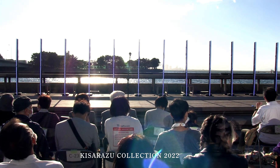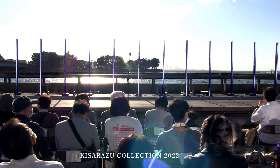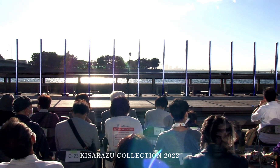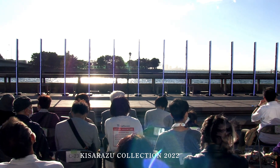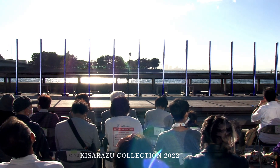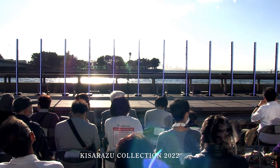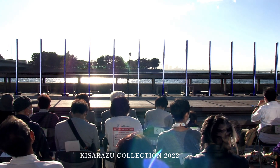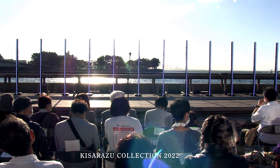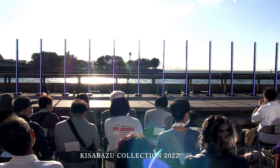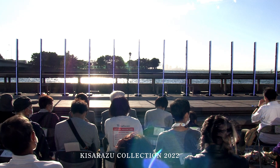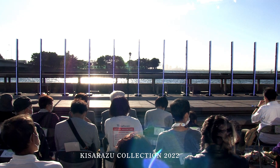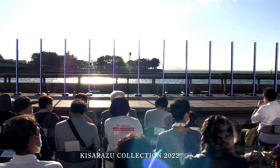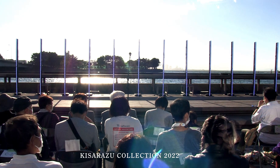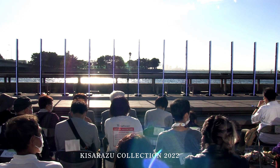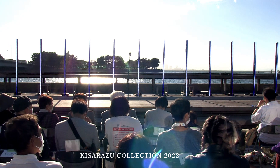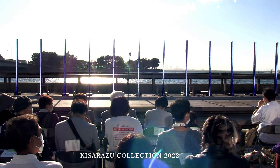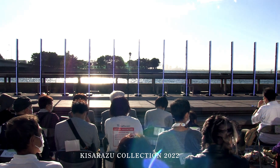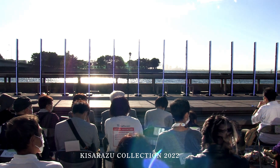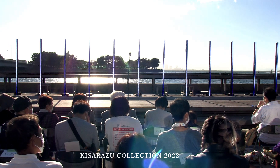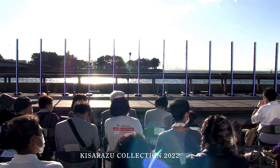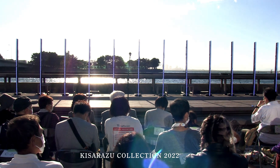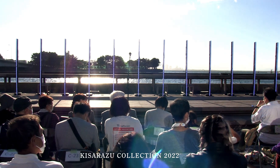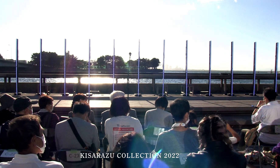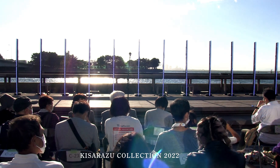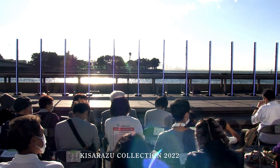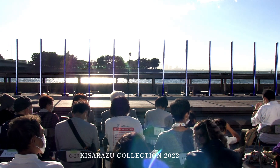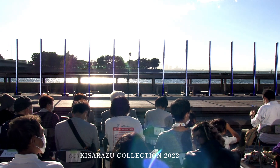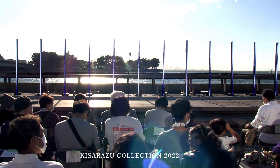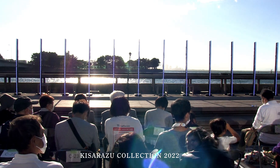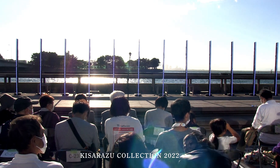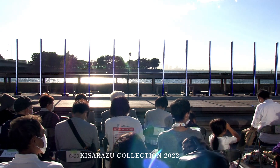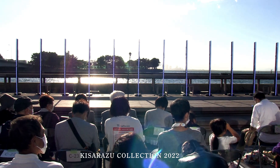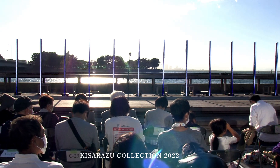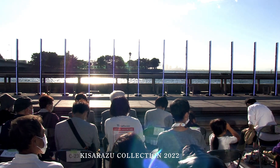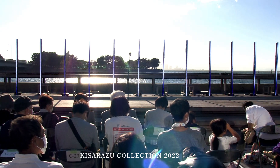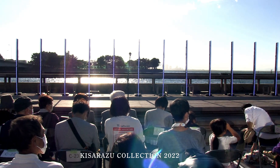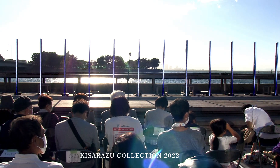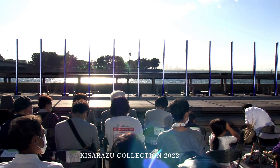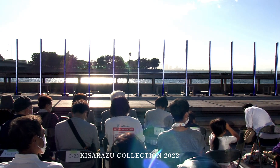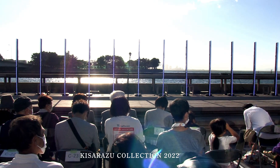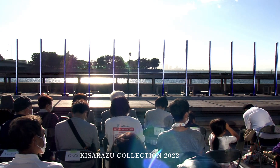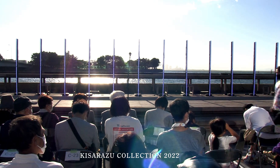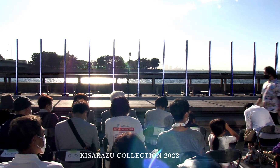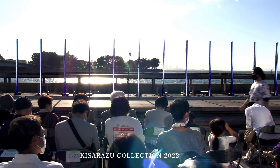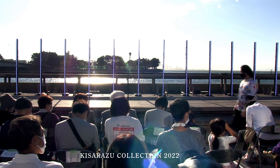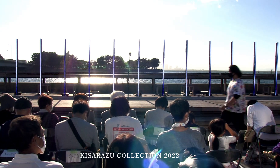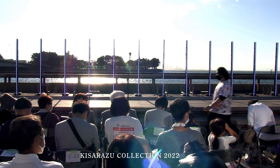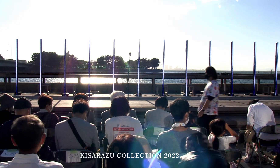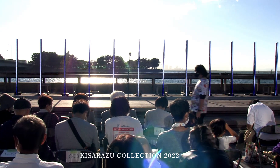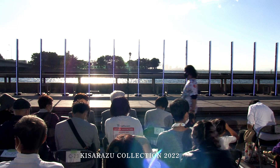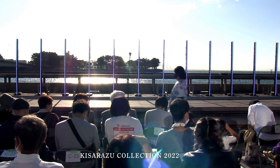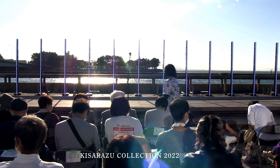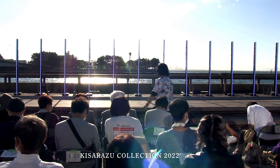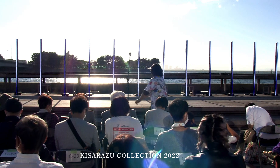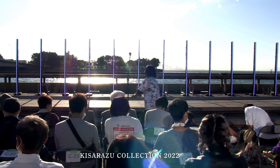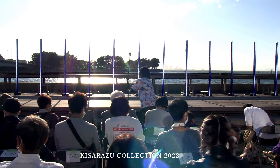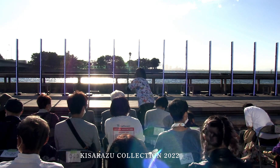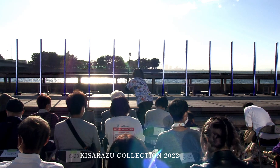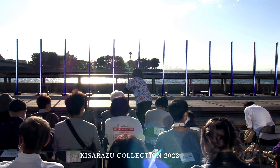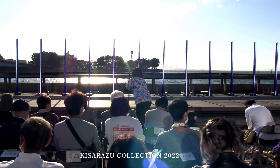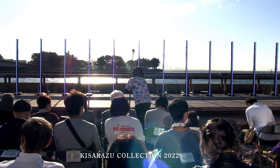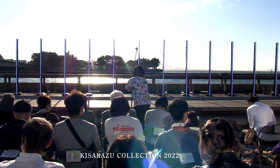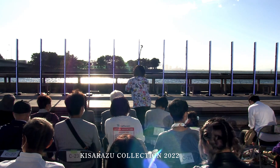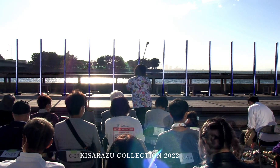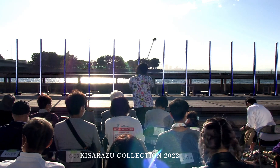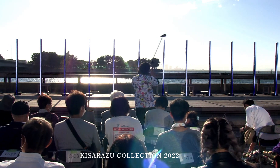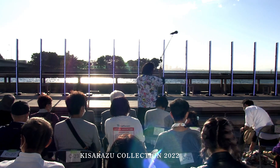ではこれ、生徒の作品をご覧いただこうと思います。まずバレエの作品、小さな子どもたち